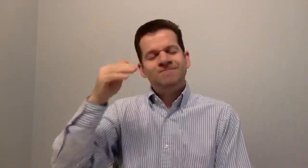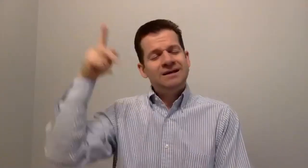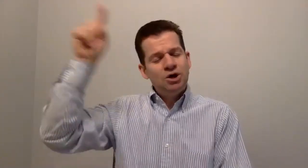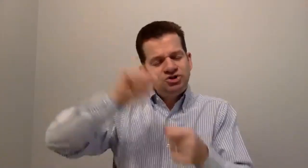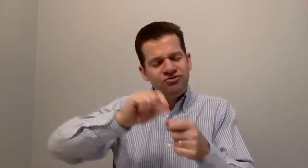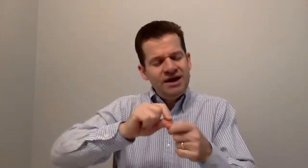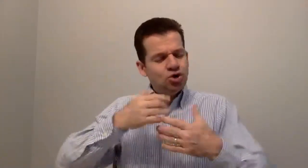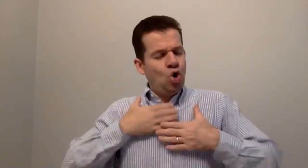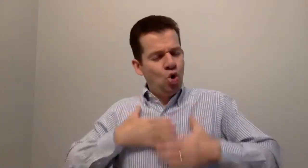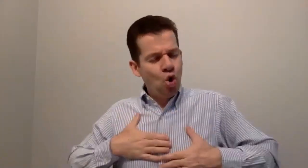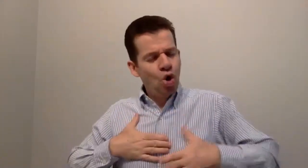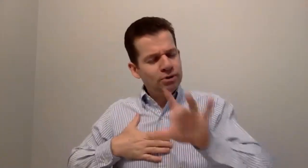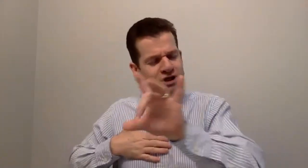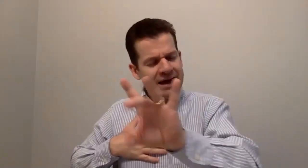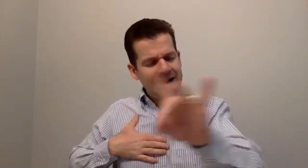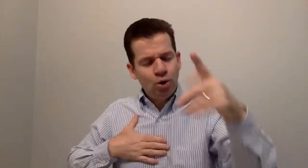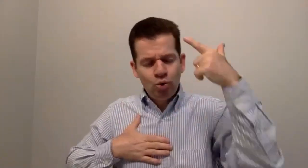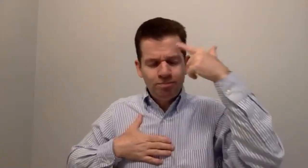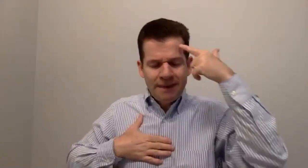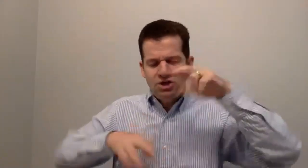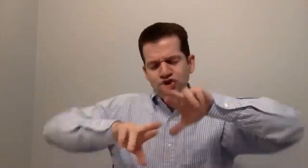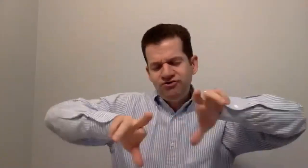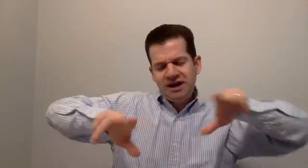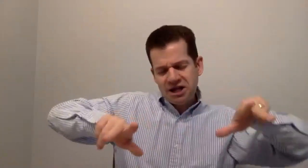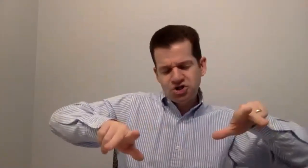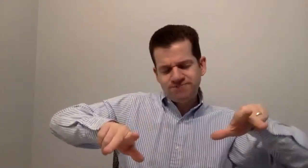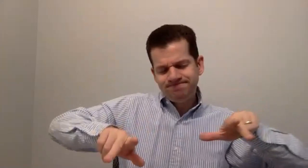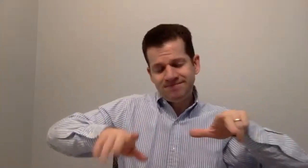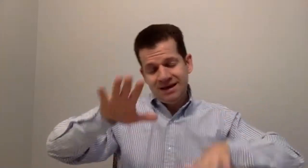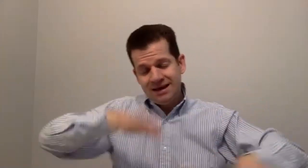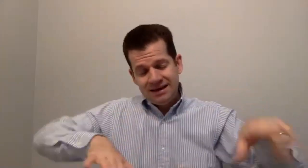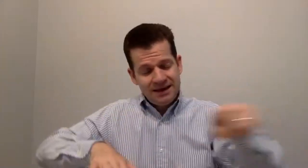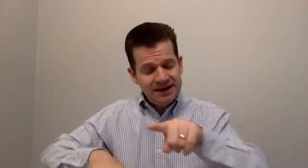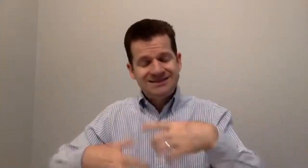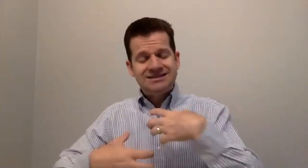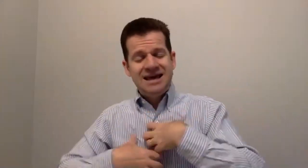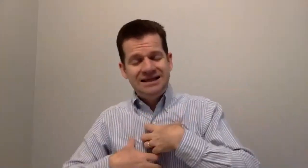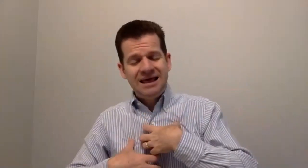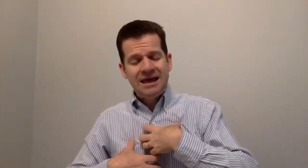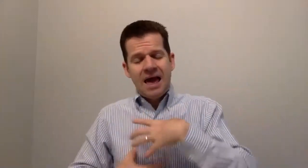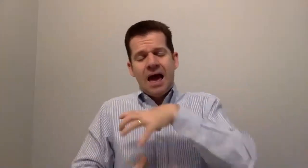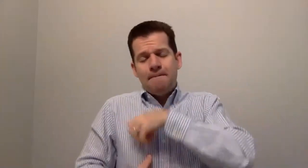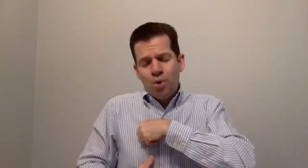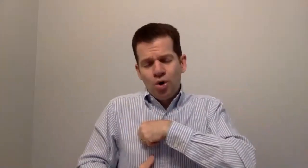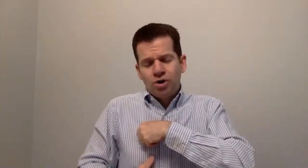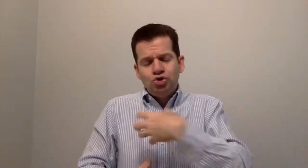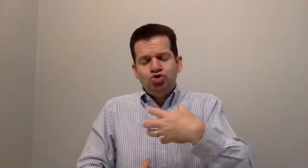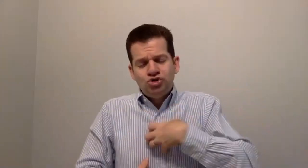que Deus fez o corpo de cada um mente diferente. E eles sentem amor de um